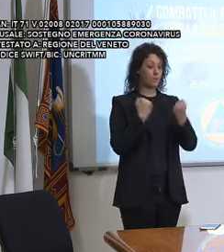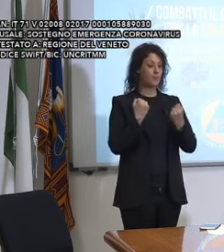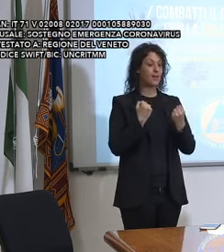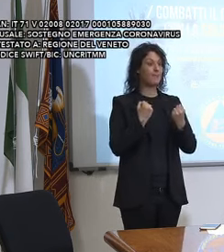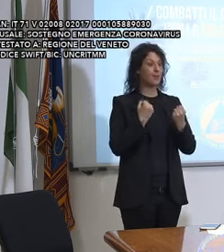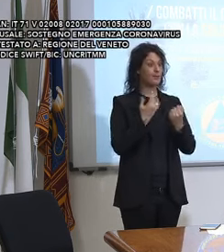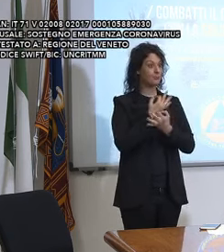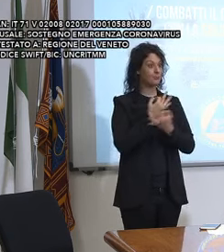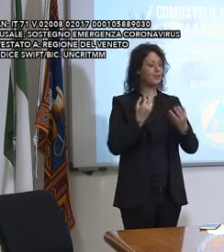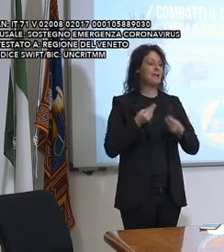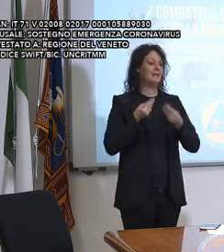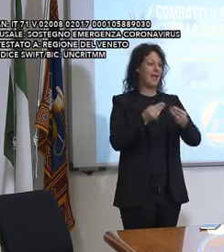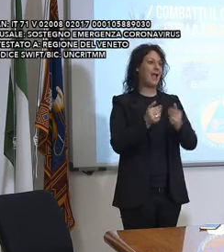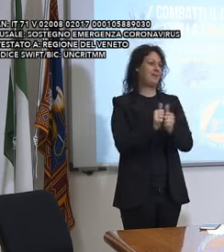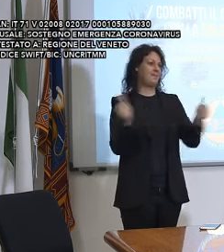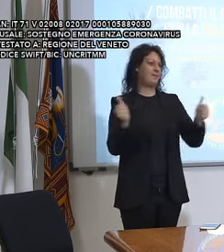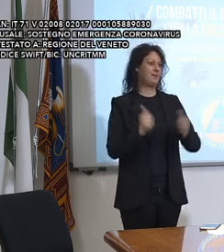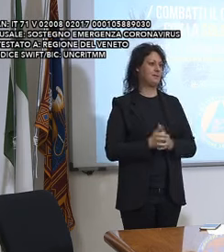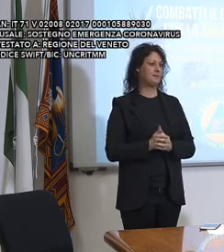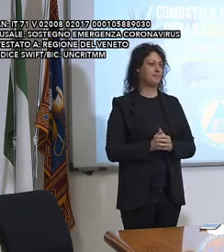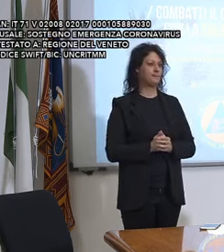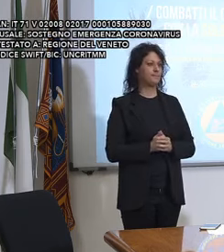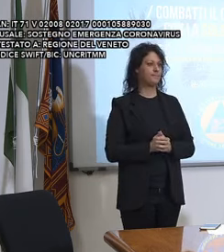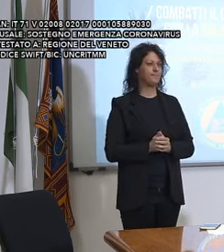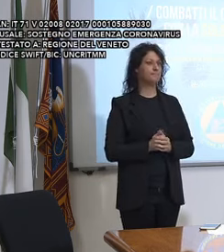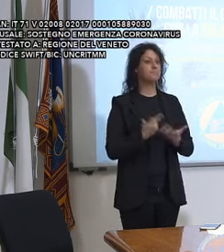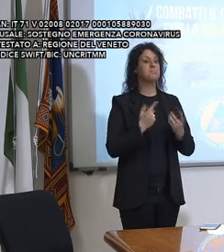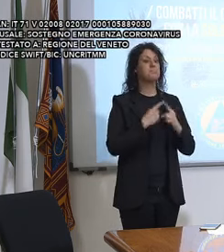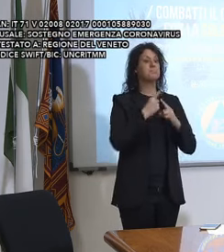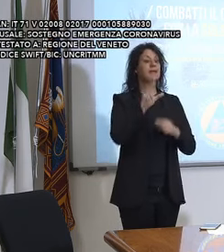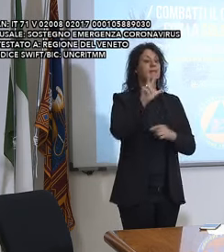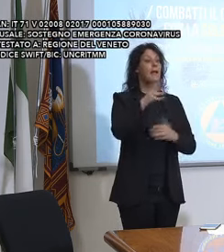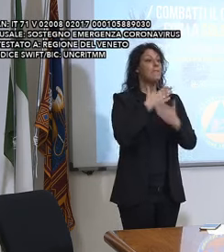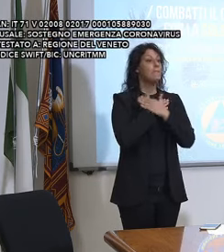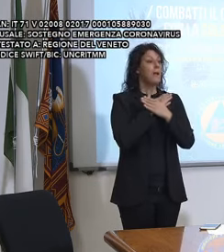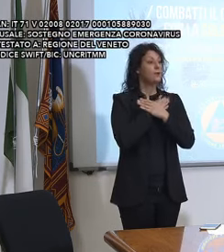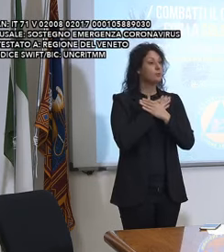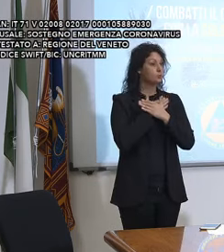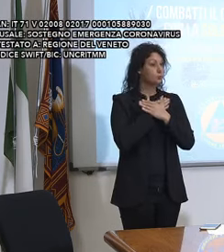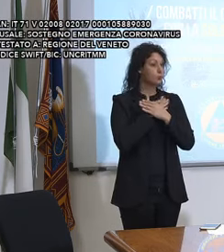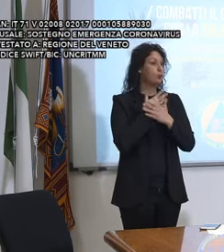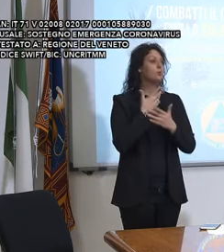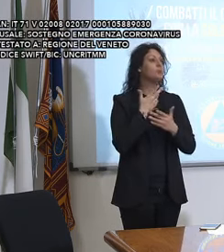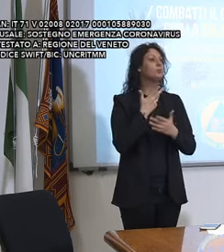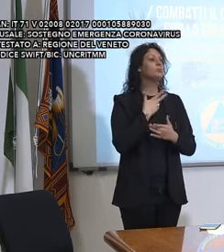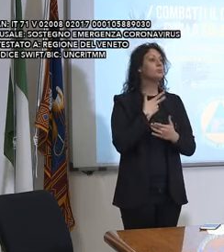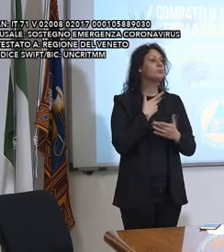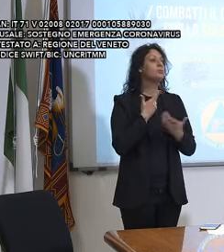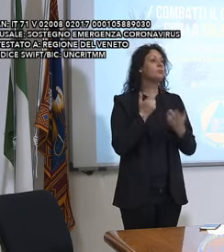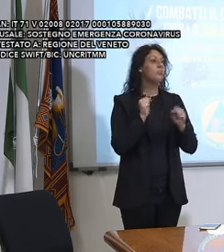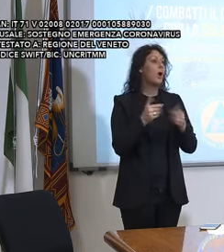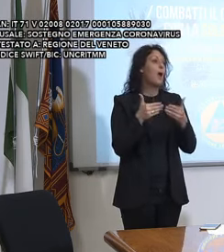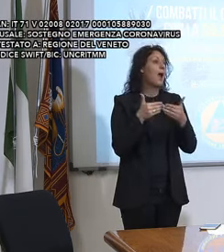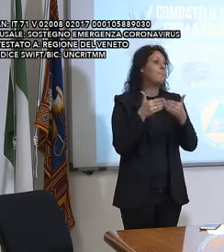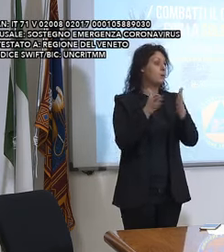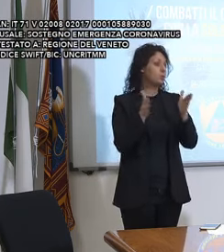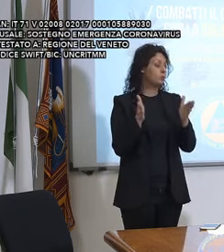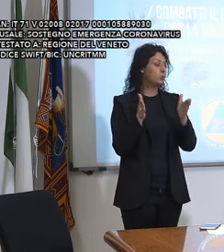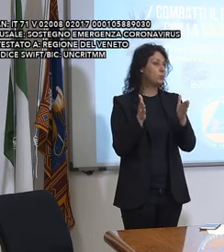differenza anche quando si arriverà al 3 di maggio, in cui ci sarà un'apertura quindi